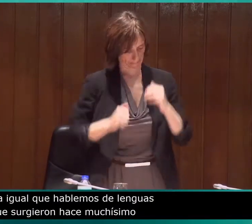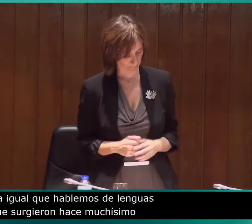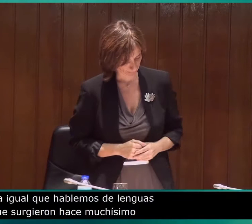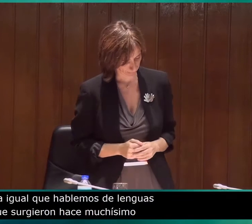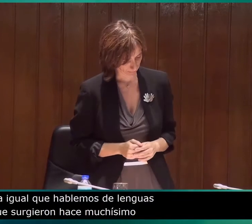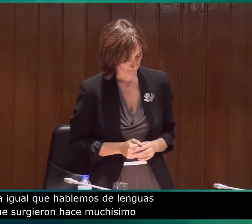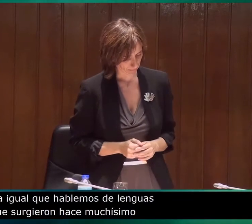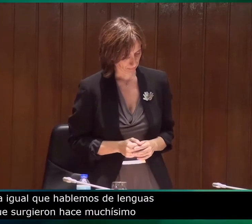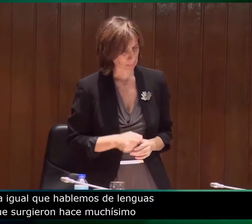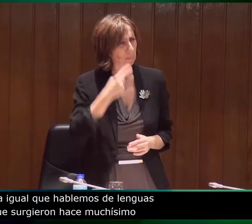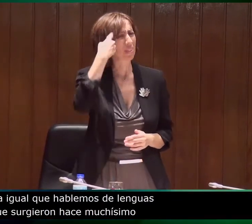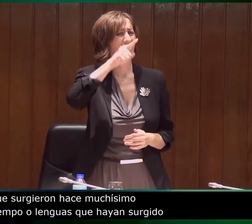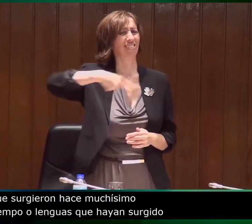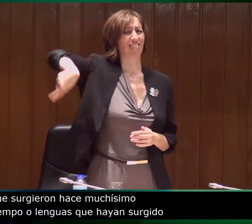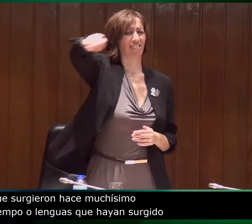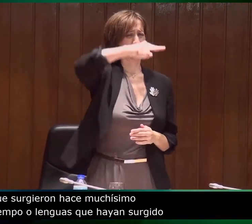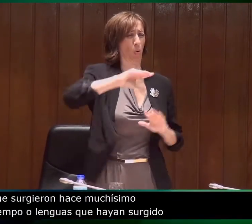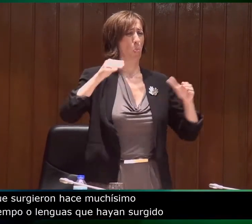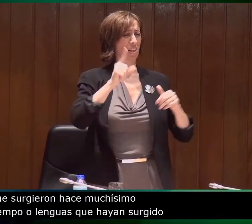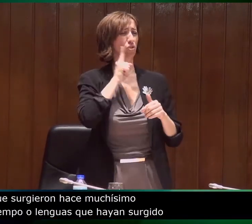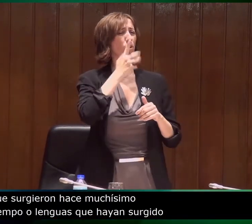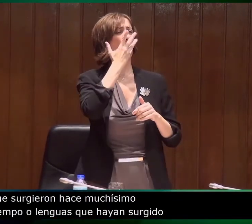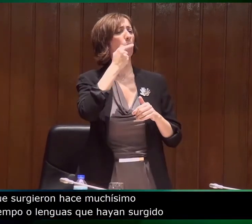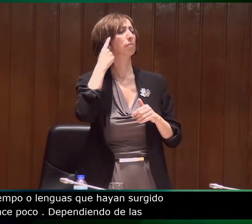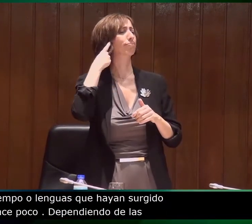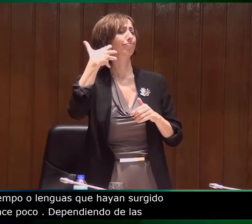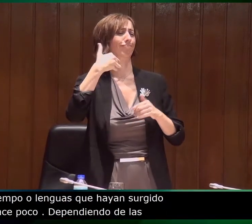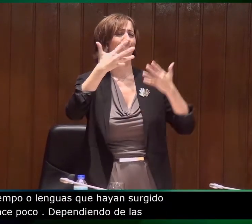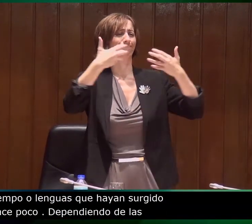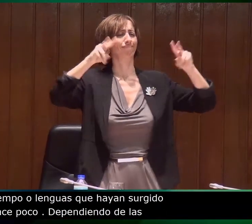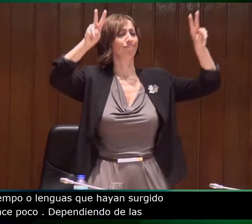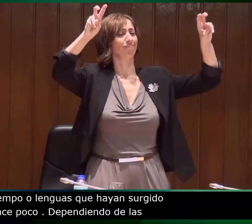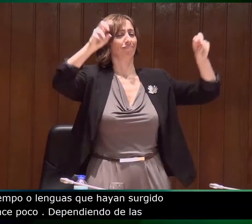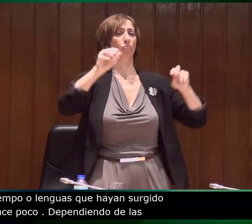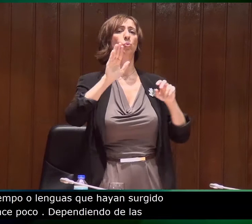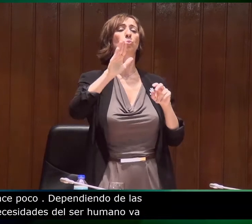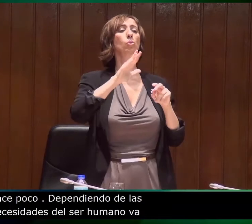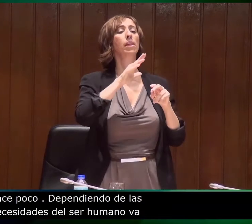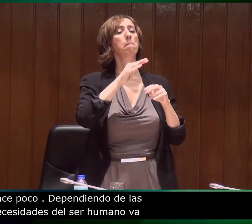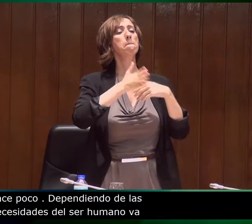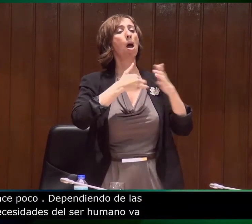construyendo y va creando esta lengua la comunidad sorda yo creo que conoce